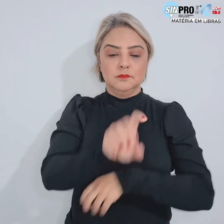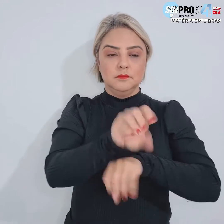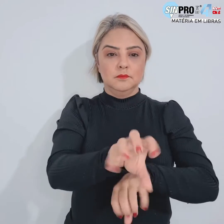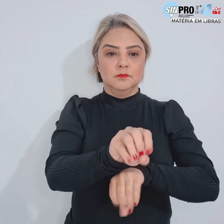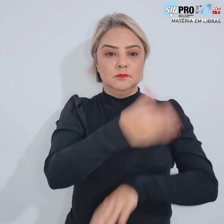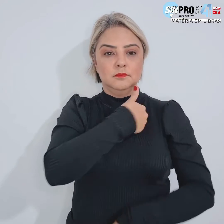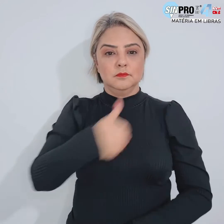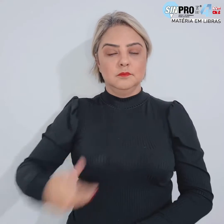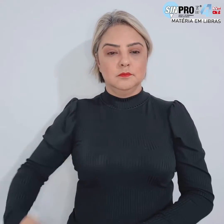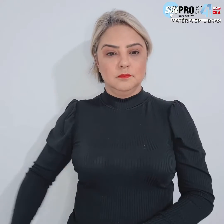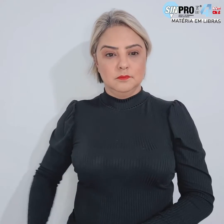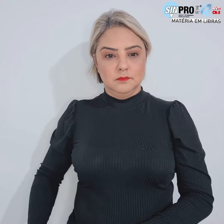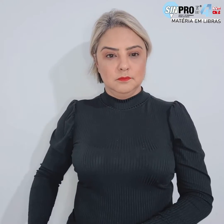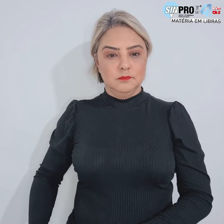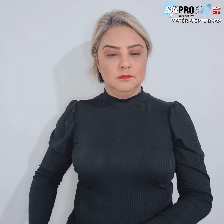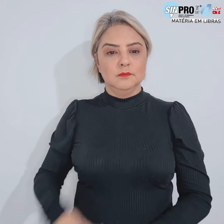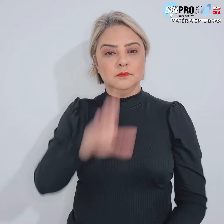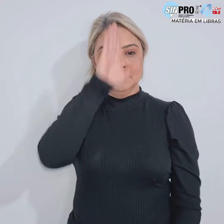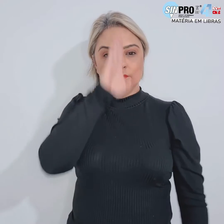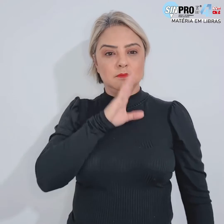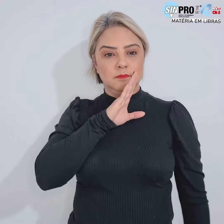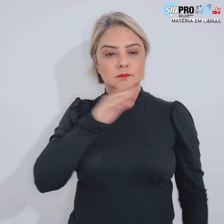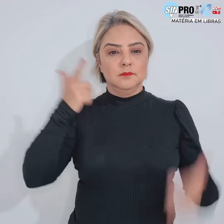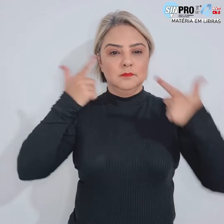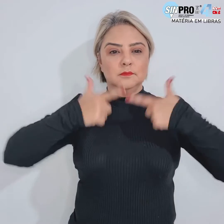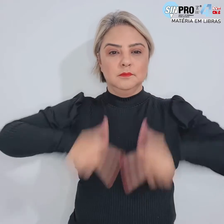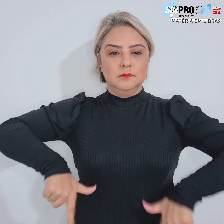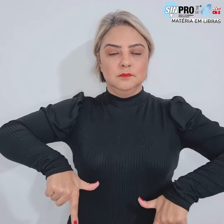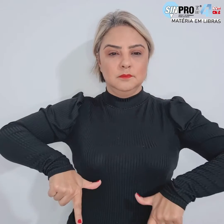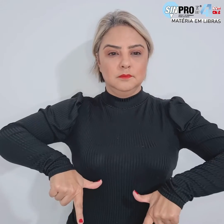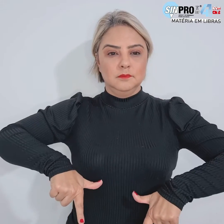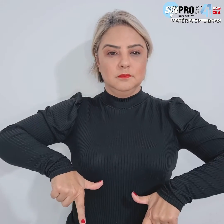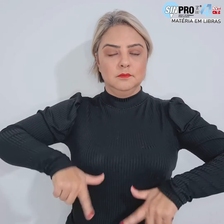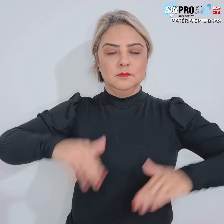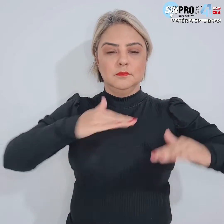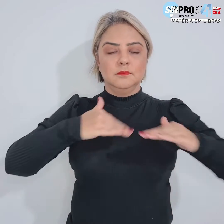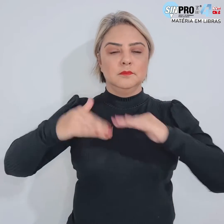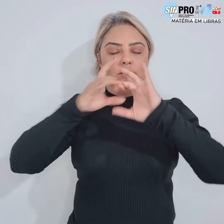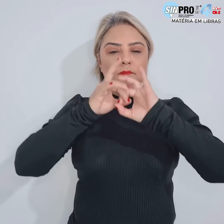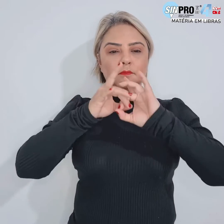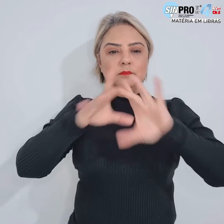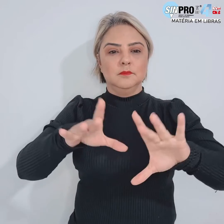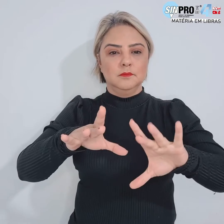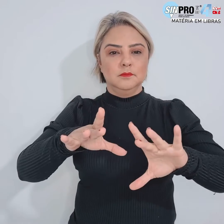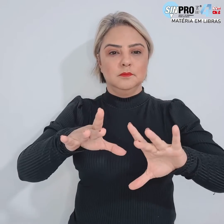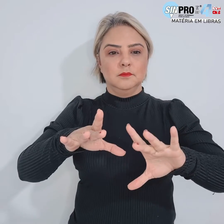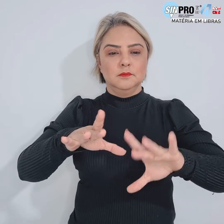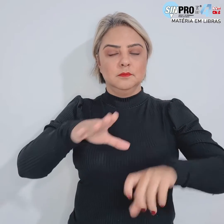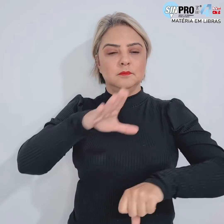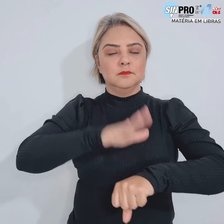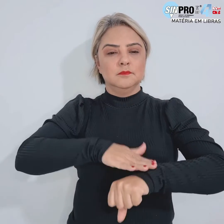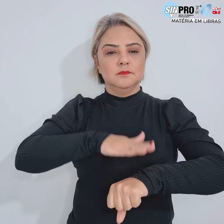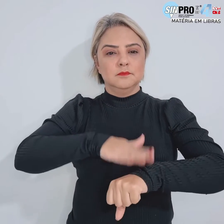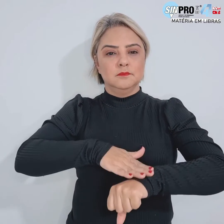pública, gratuita, laica, democrática, emancipadora e de